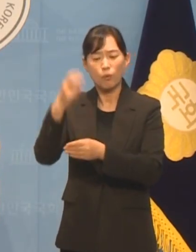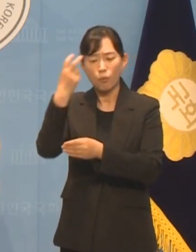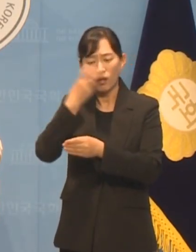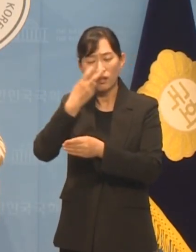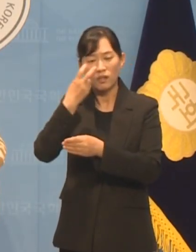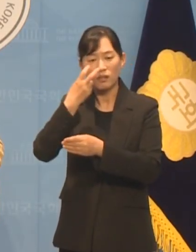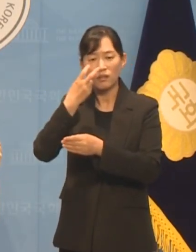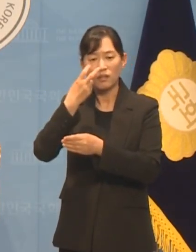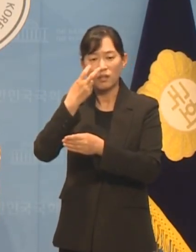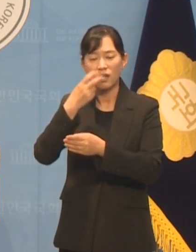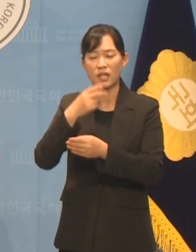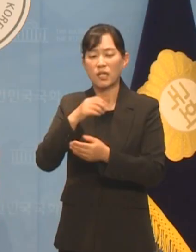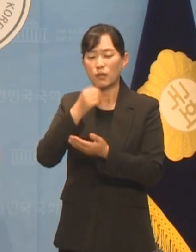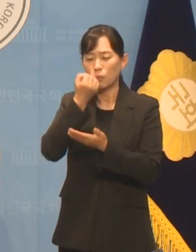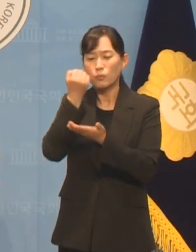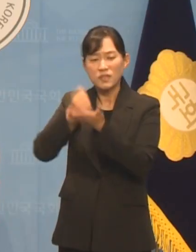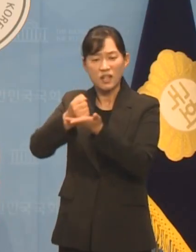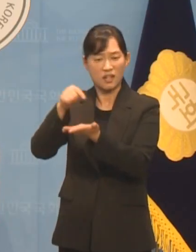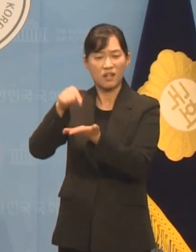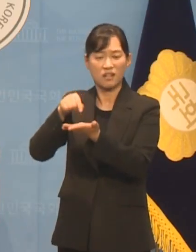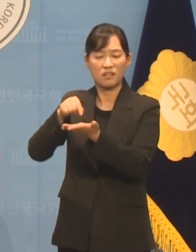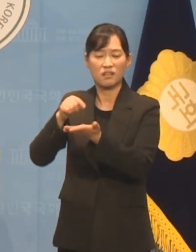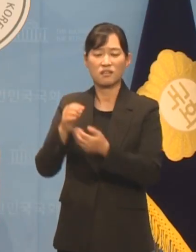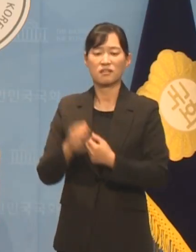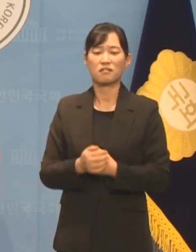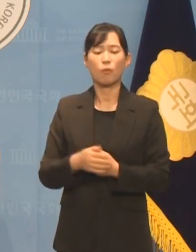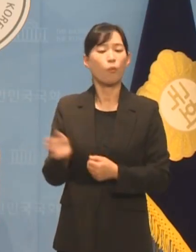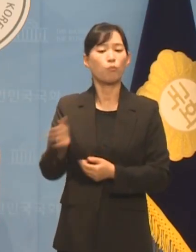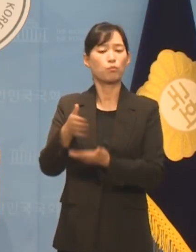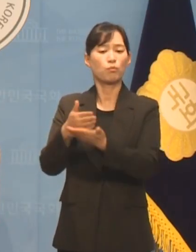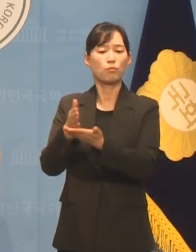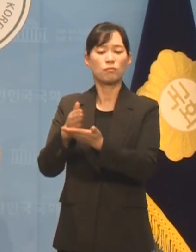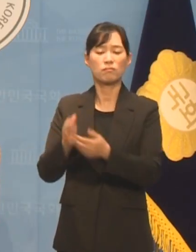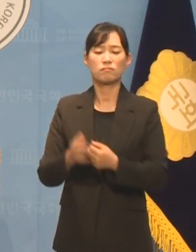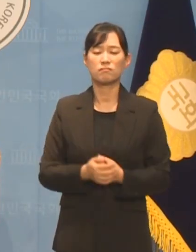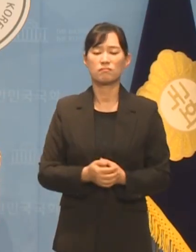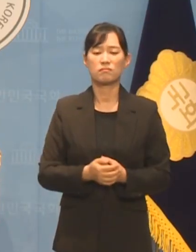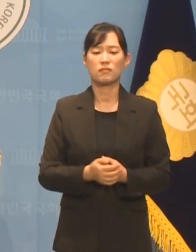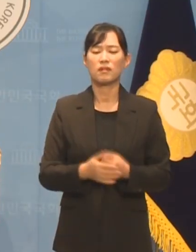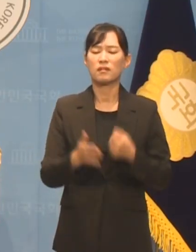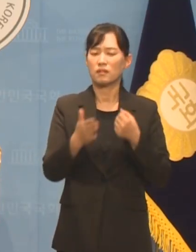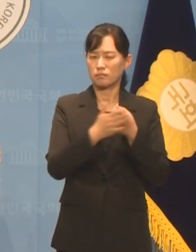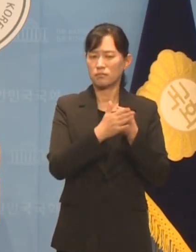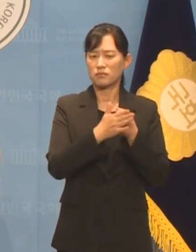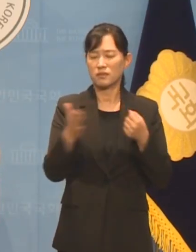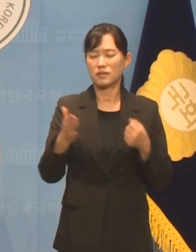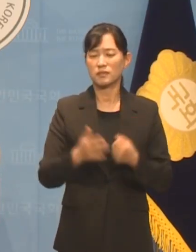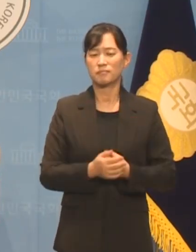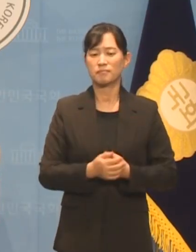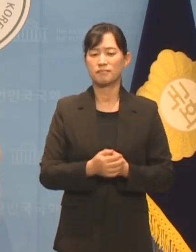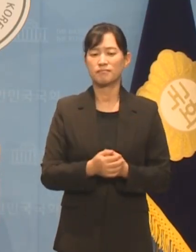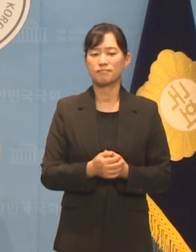투표관리관에 도장 날인이 없습니다. 따라서